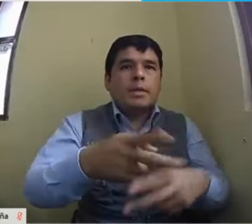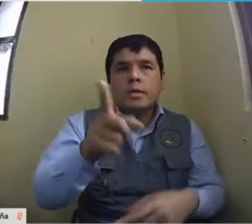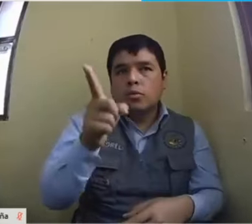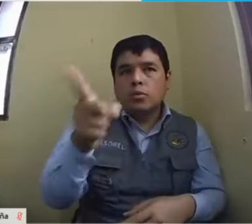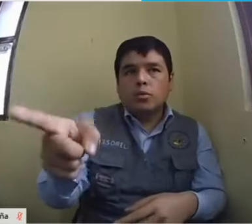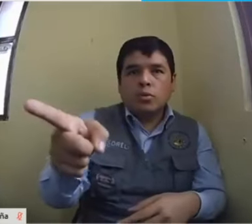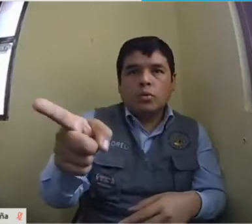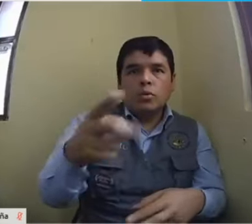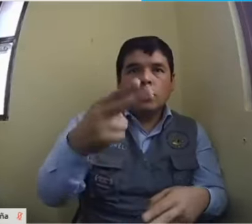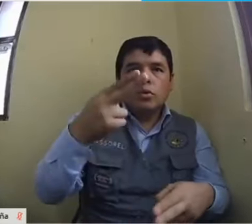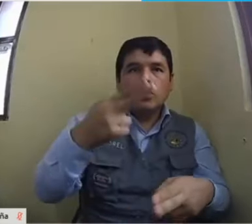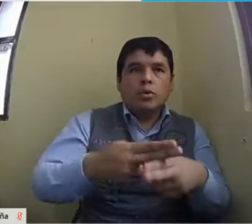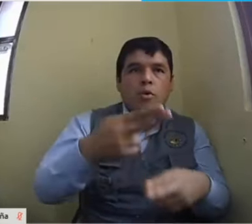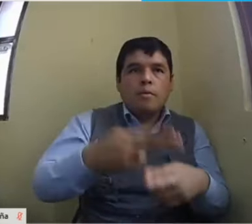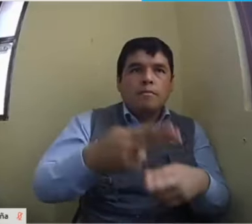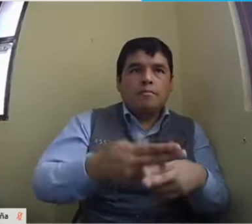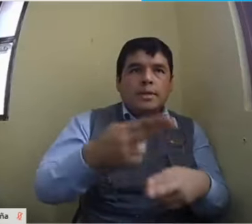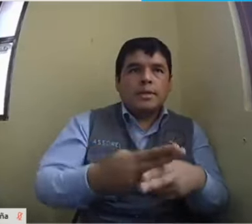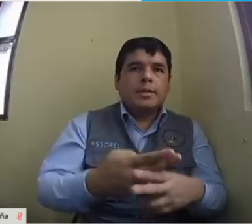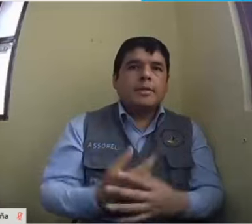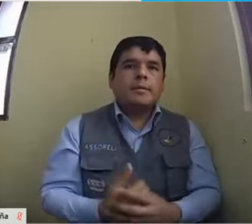nombre, tu nombre,